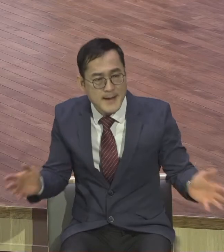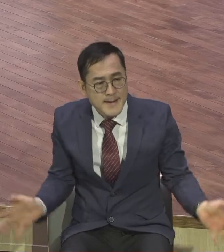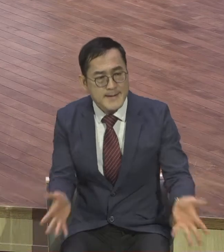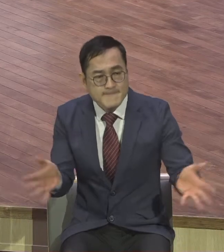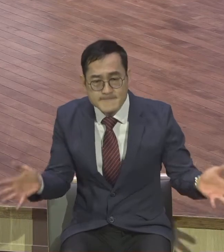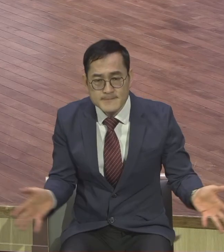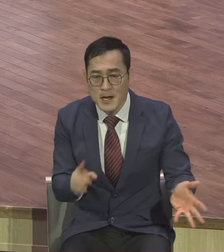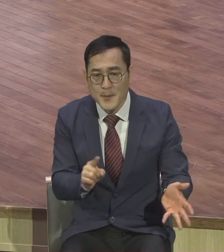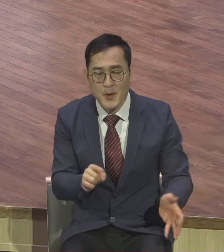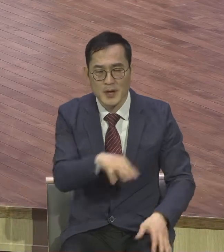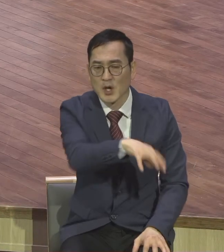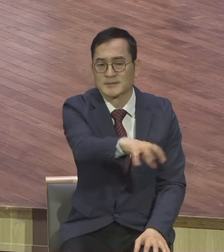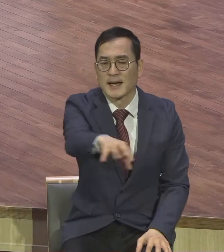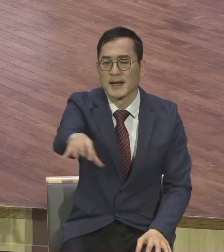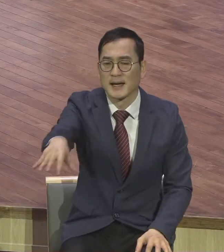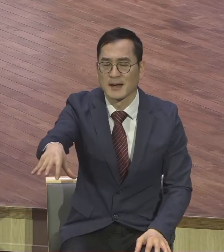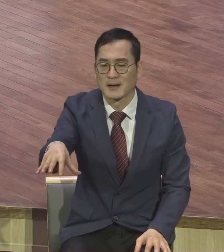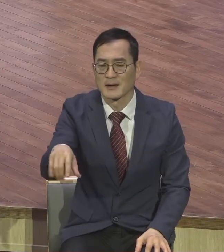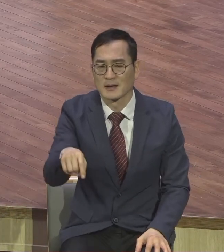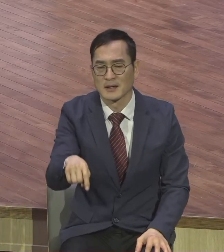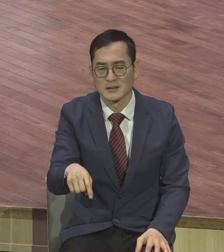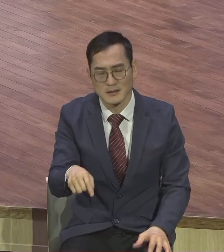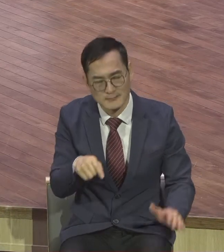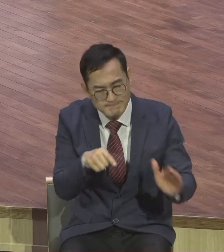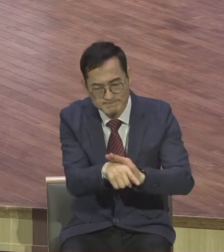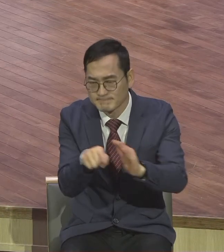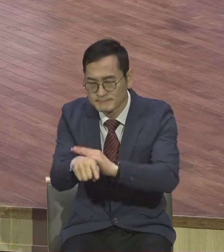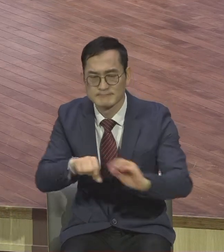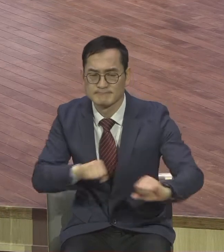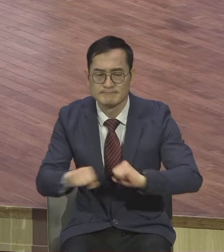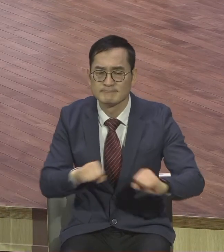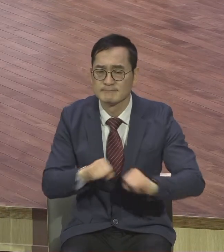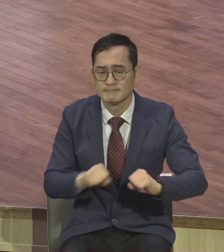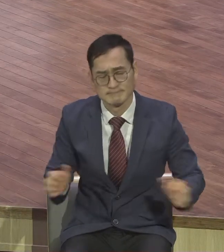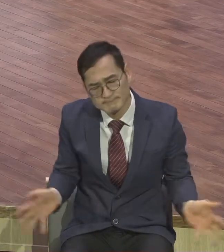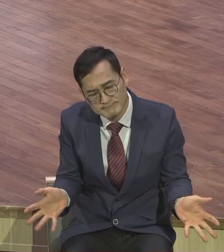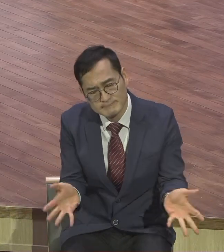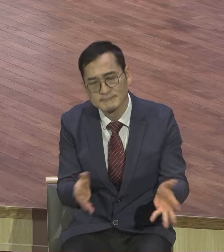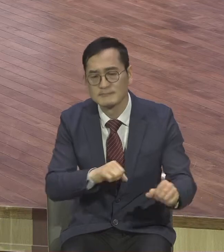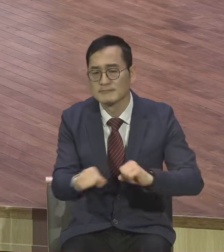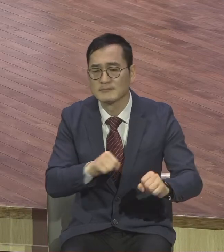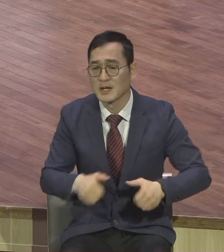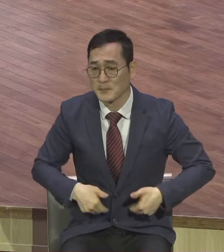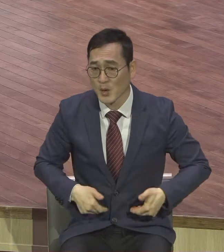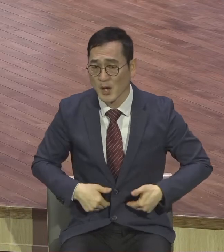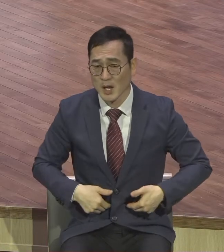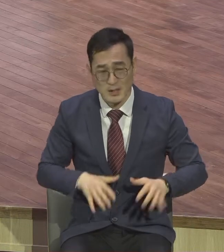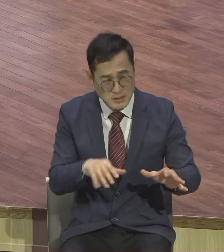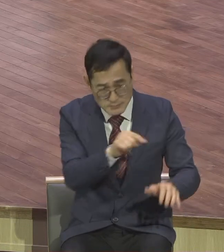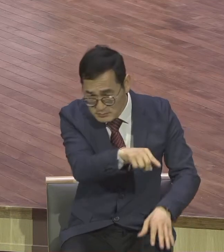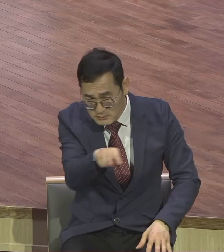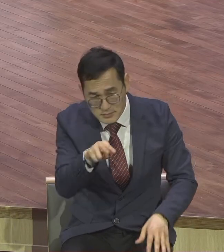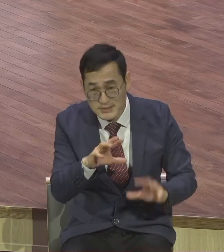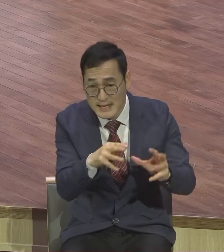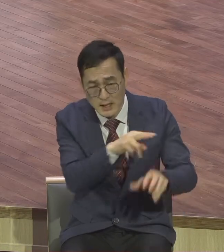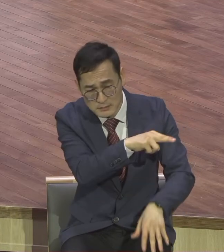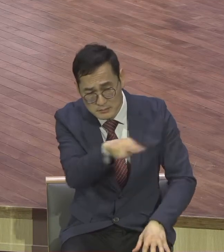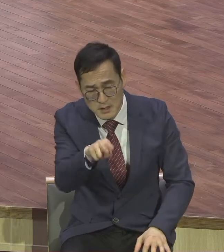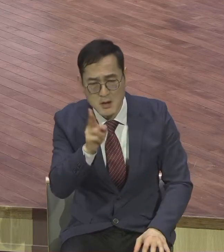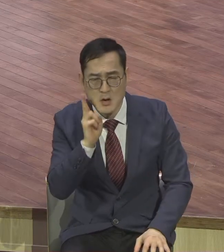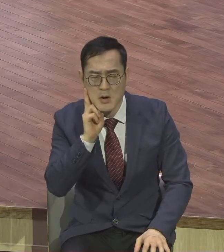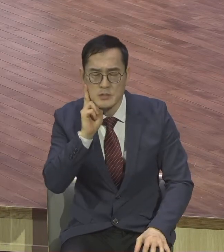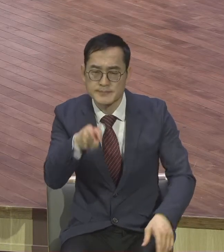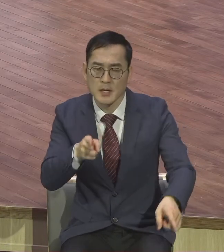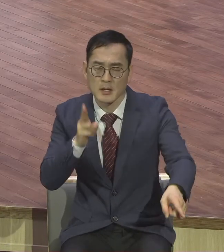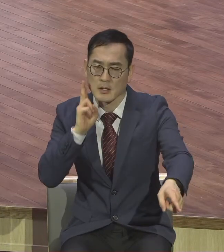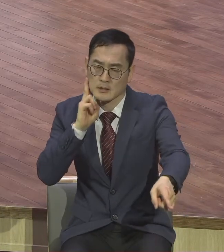영적 상태는 지금 심각합니다 코로나19로 인해가지고 기존에 있던 이 모든 문제에다가 더 다양하게